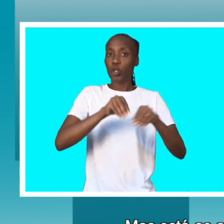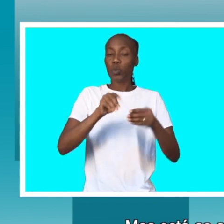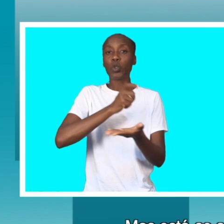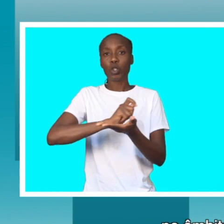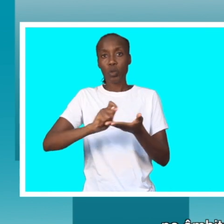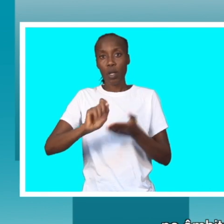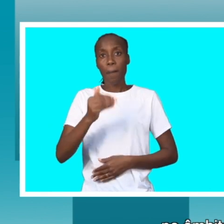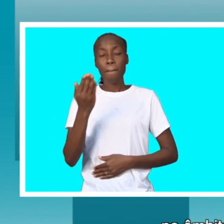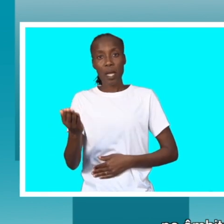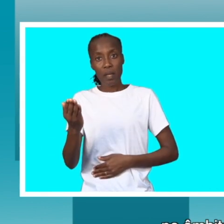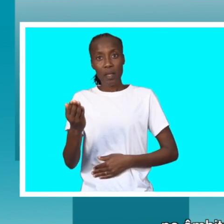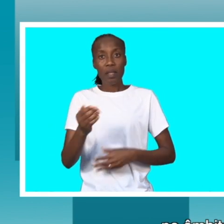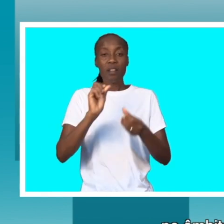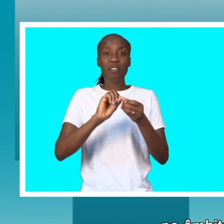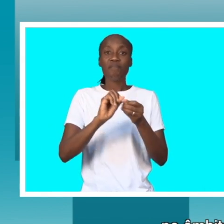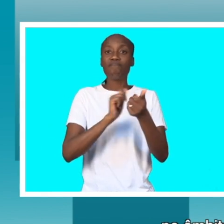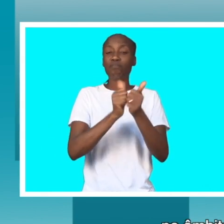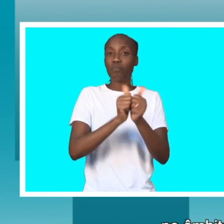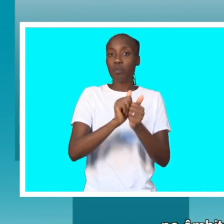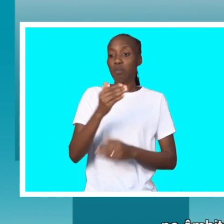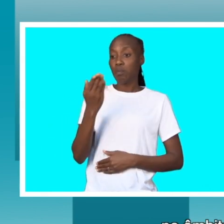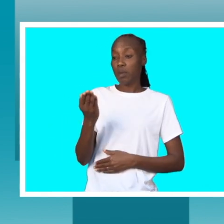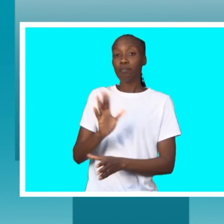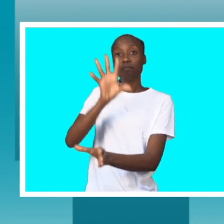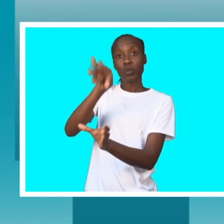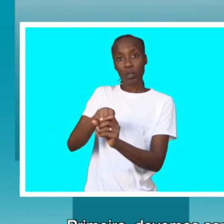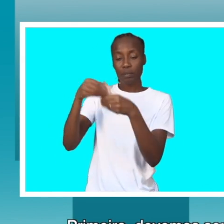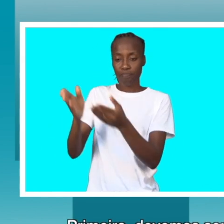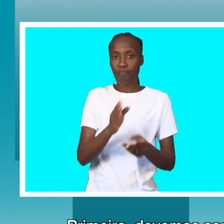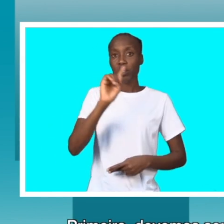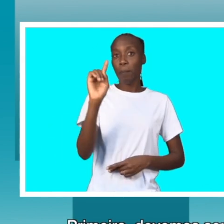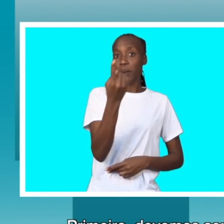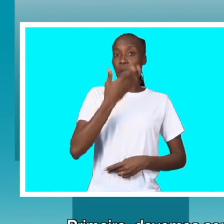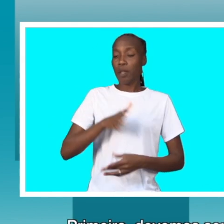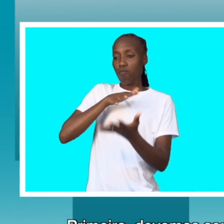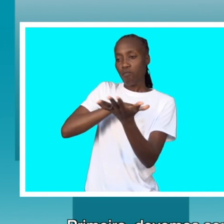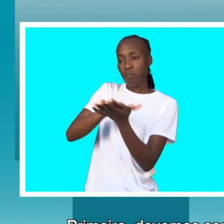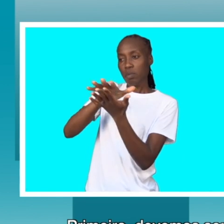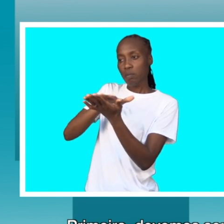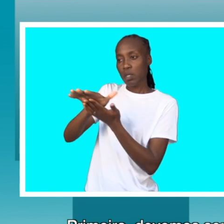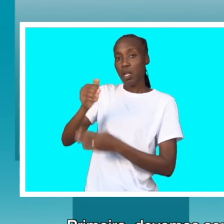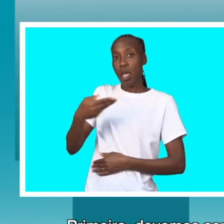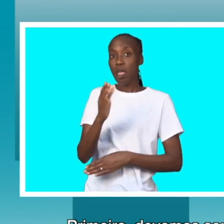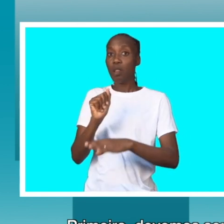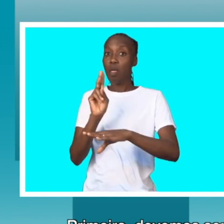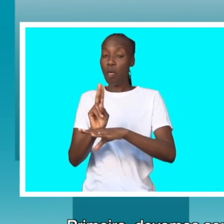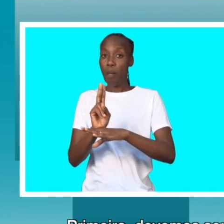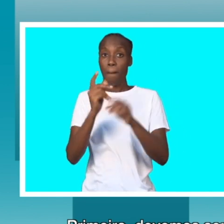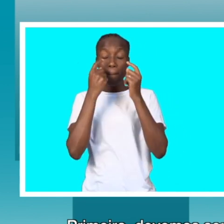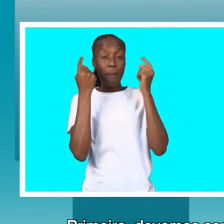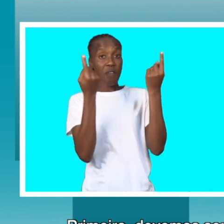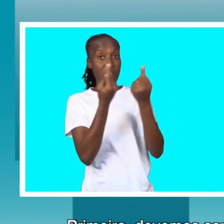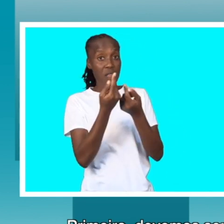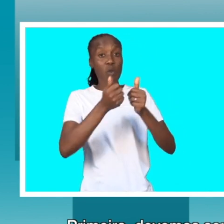Escolares No âmbito desportivo Para o desporto inclusivo Primeiro É sensibilizar Os próprios meninos Para que